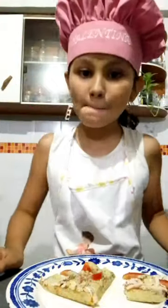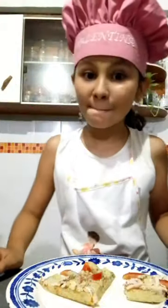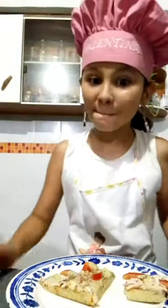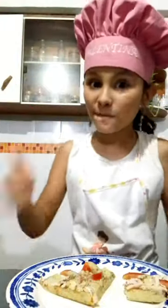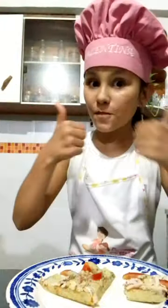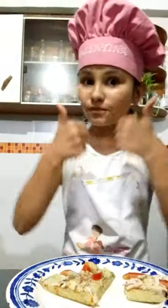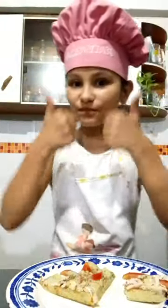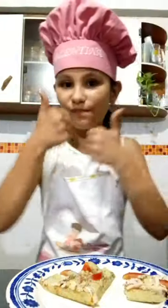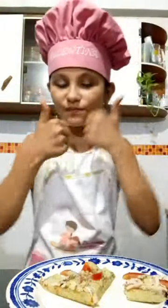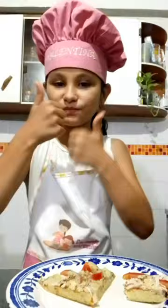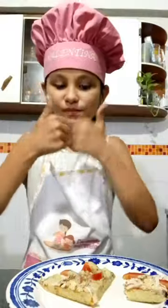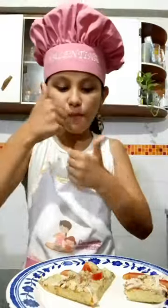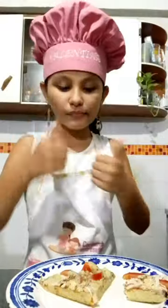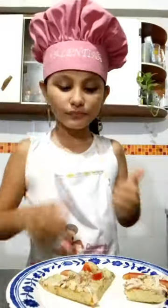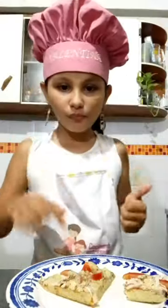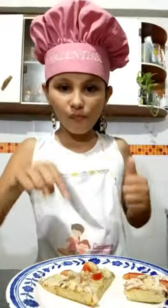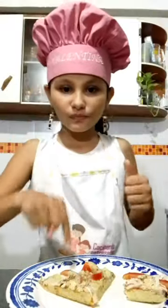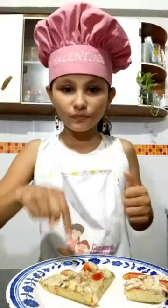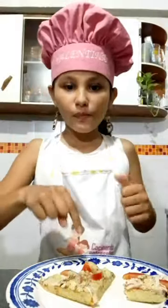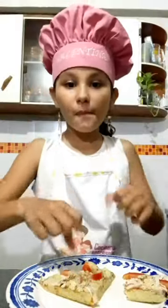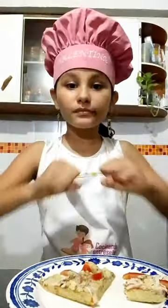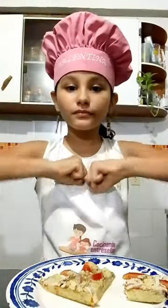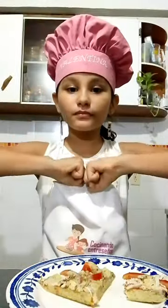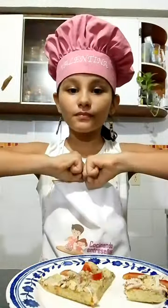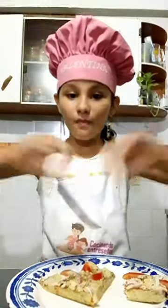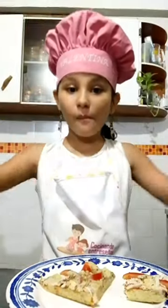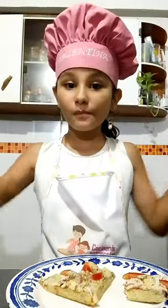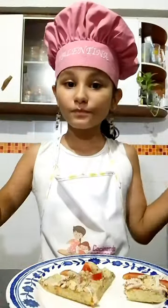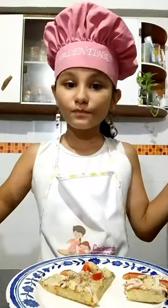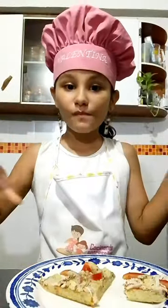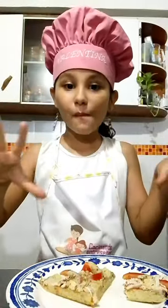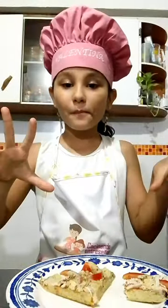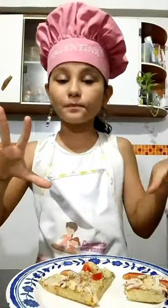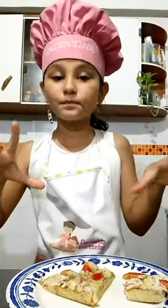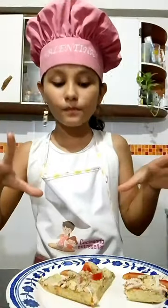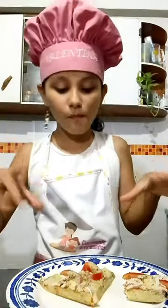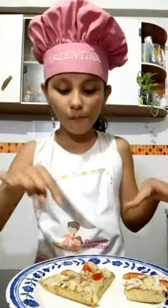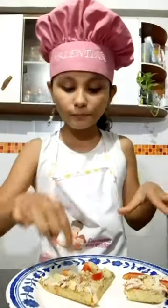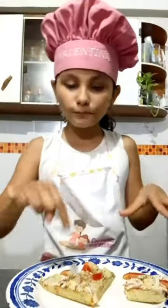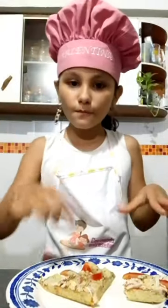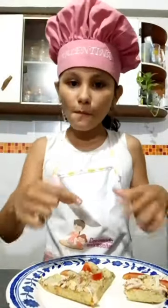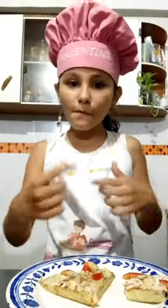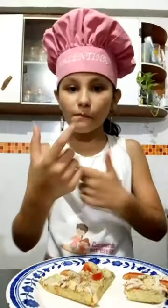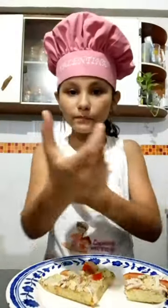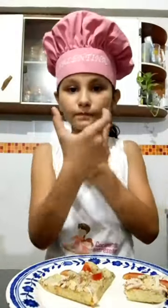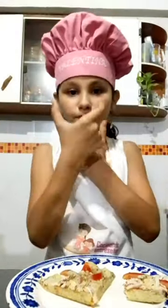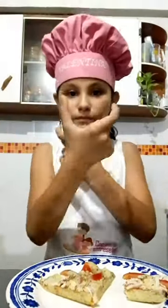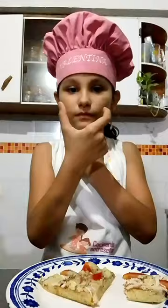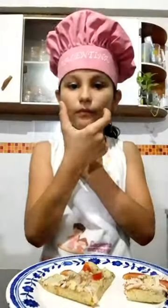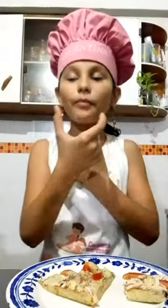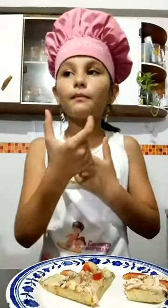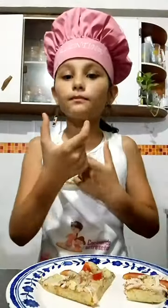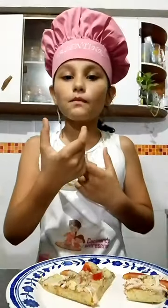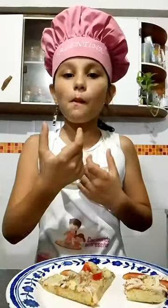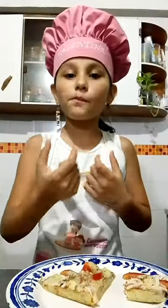Comparte este video de esta pizza. Una pizza saludable